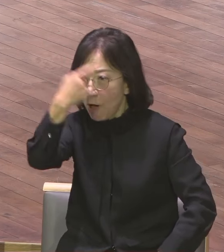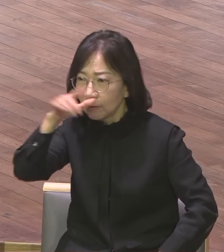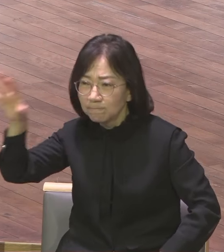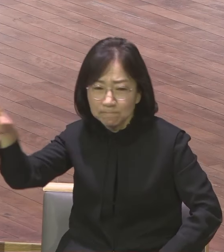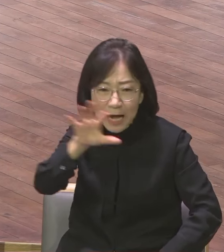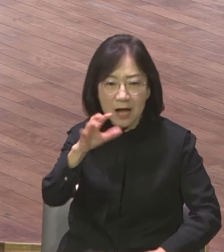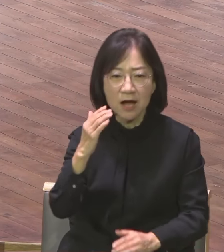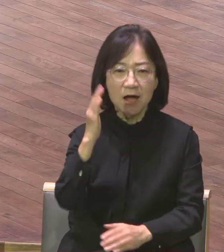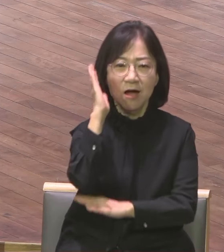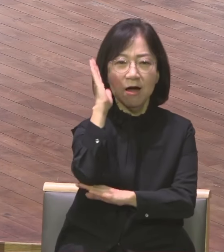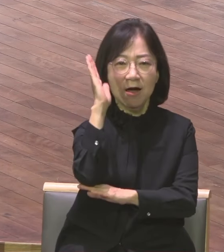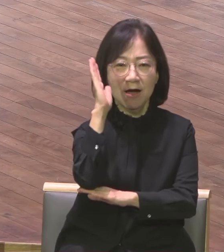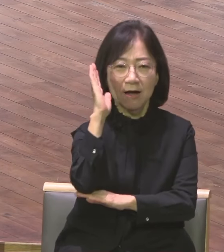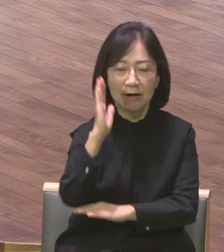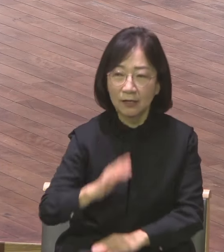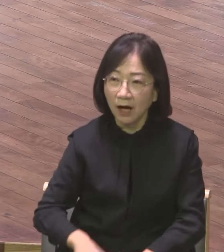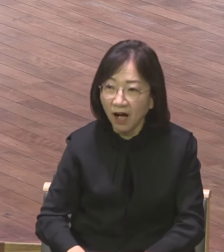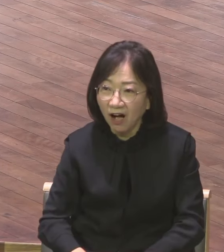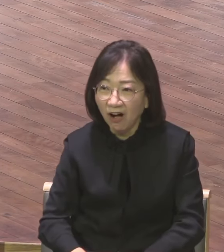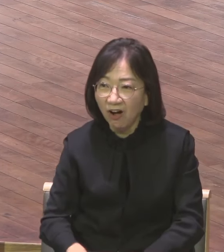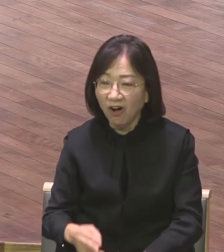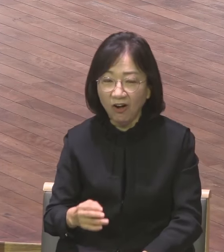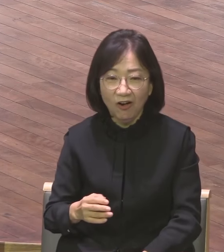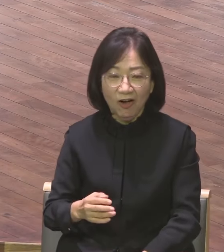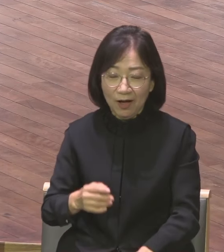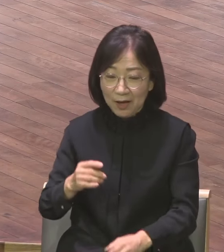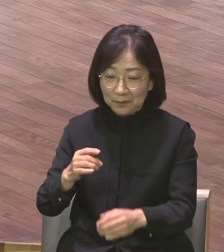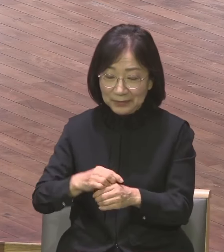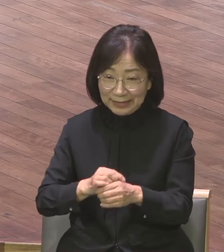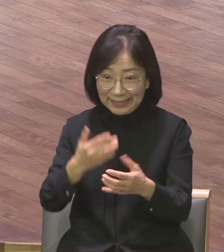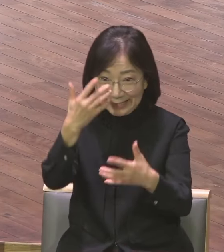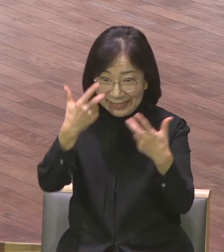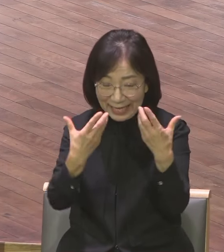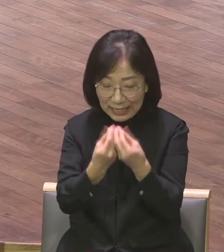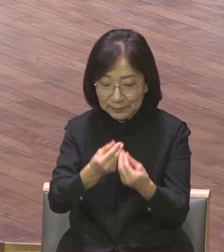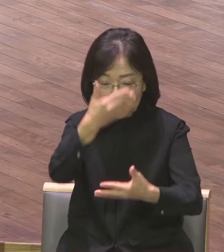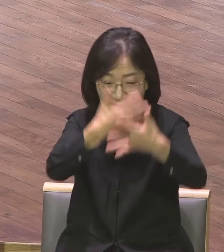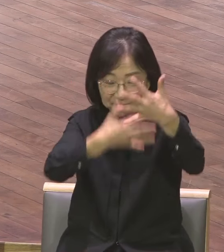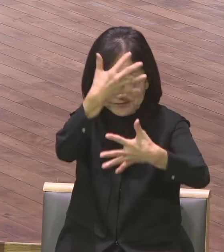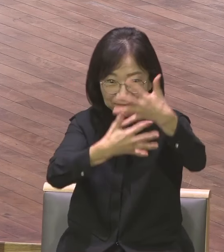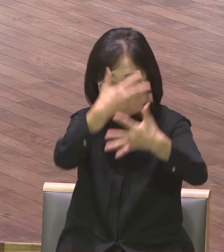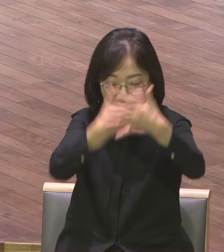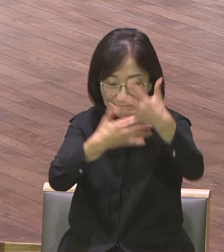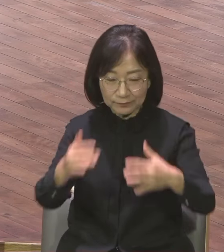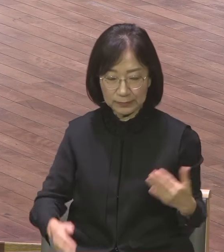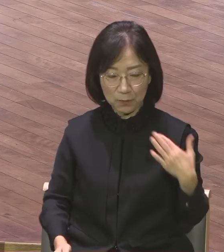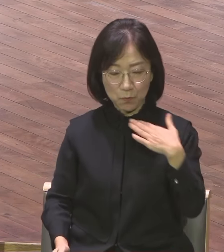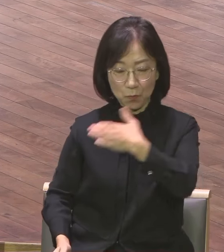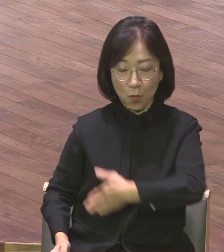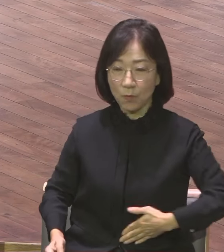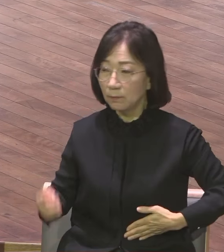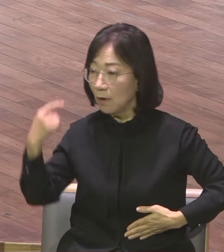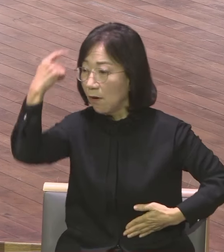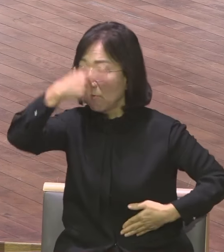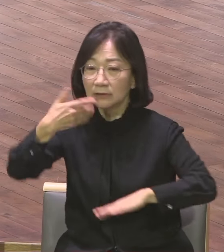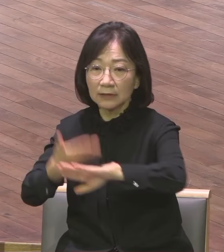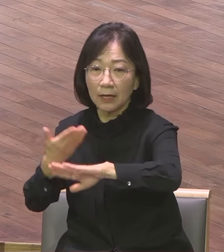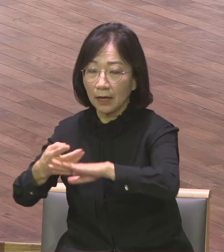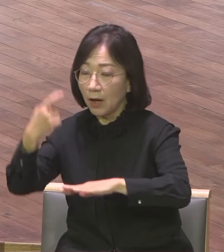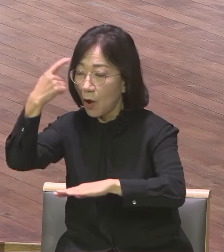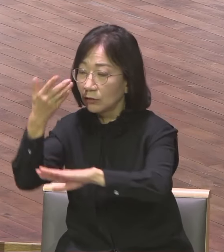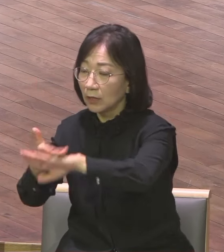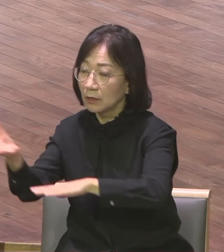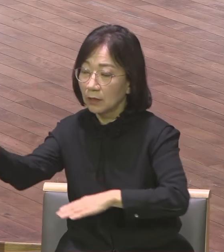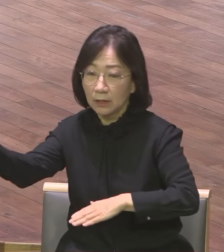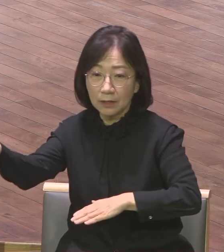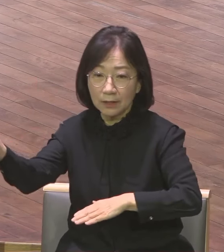쉽게 설명하면 영상 속에 사람의 얼굴을 다른 사람의 얼굴로 바꿀